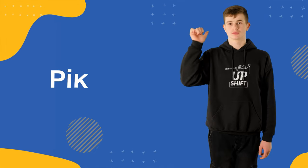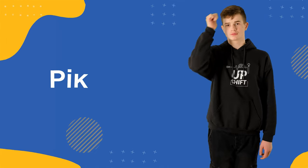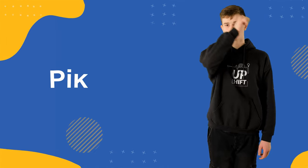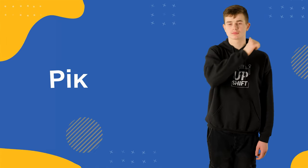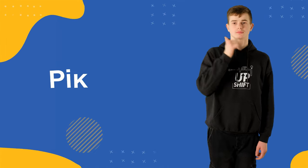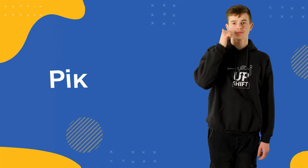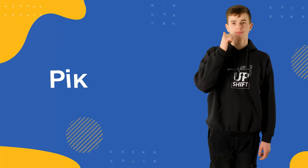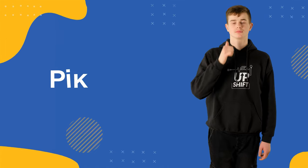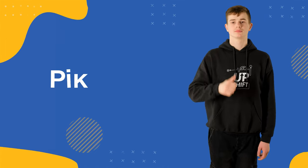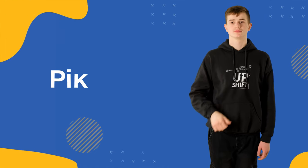Рік.